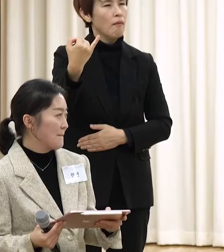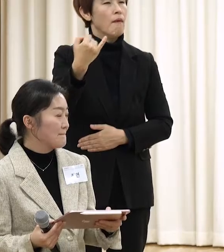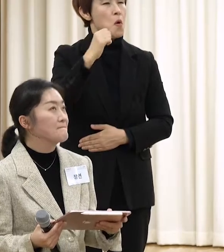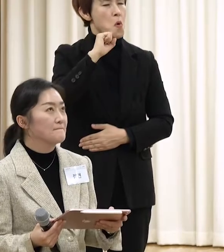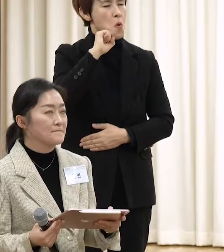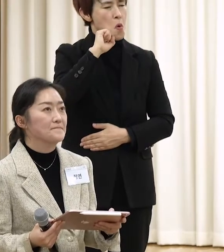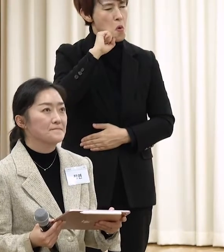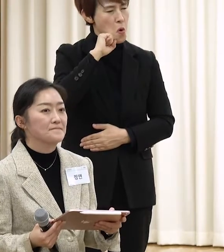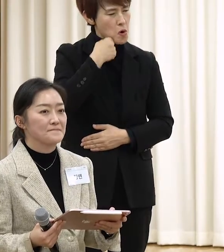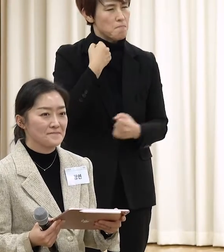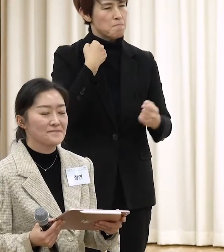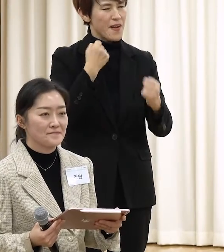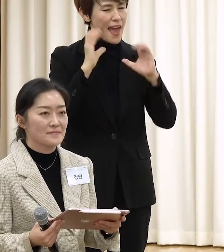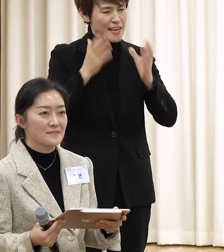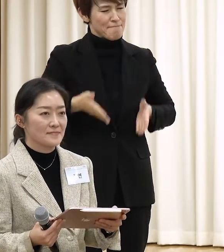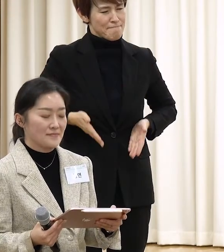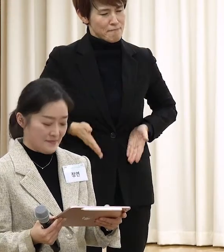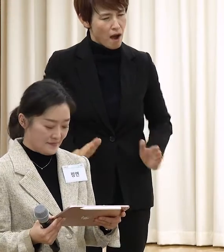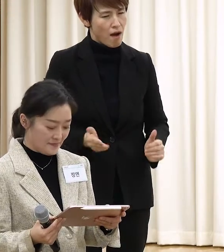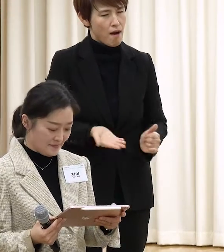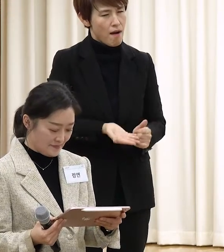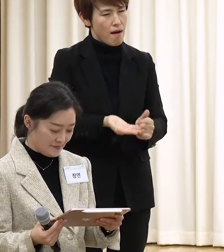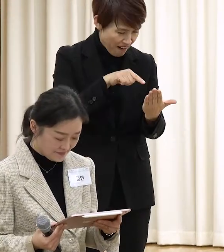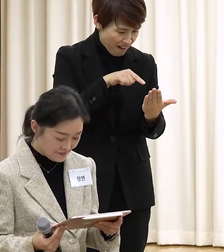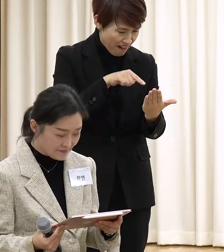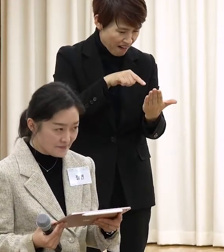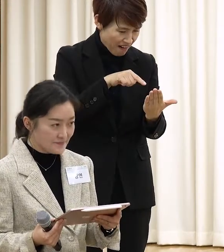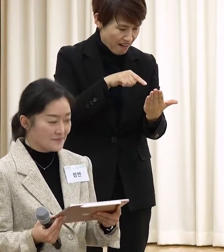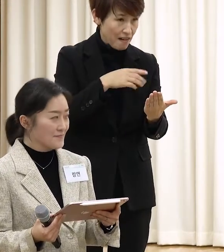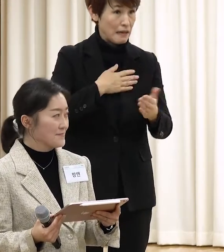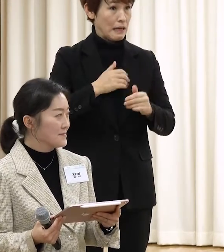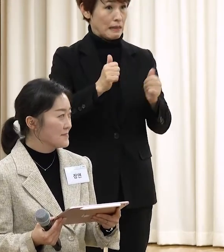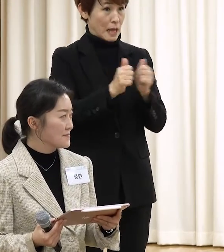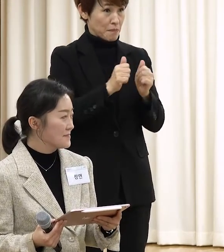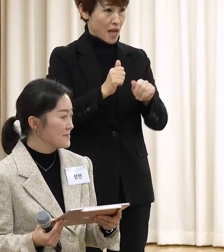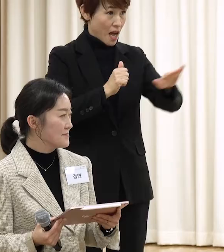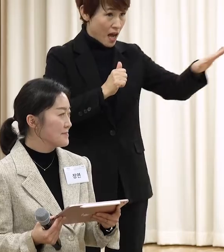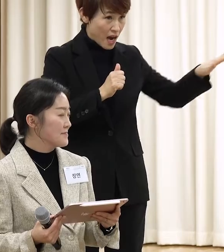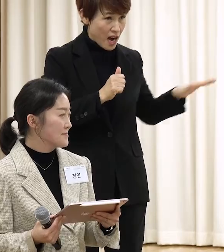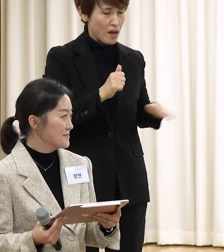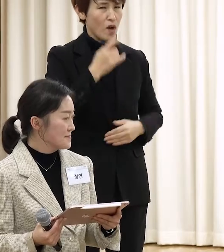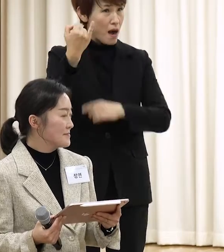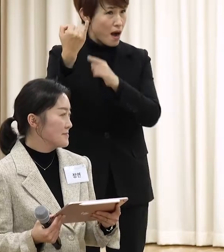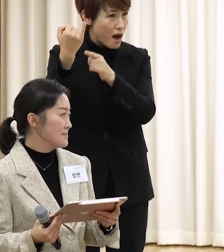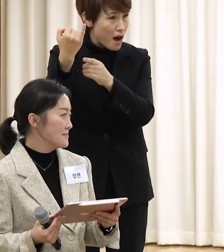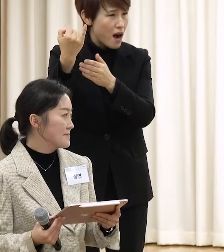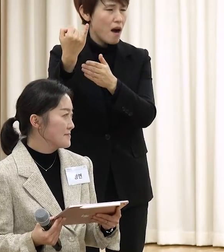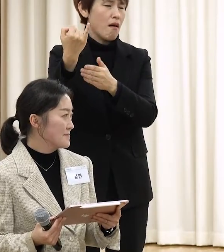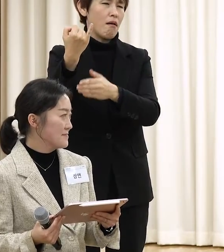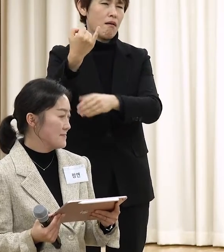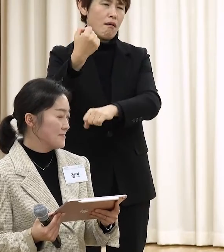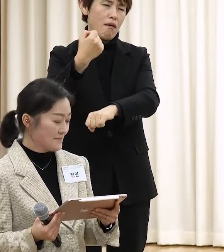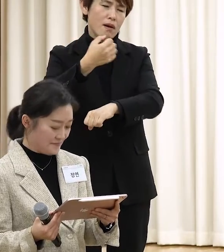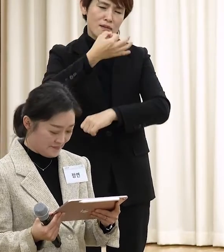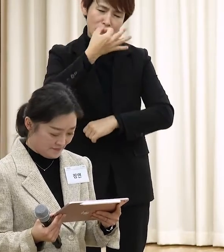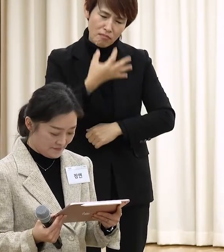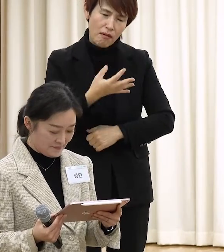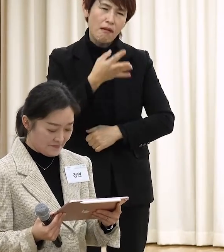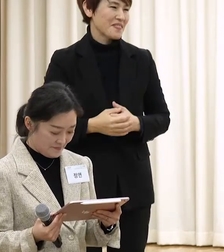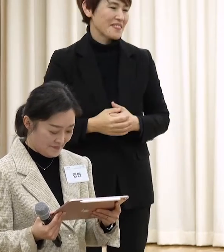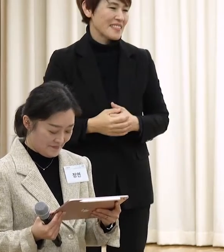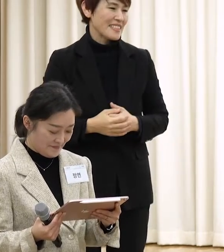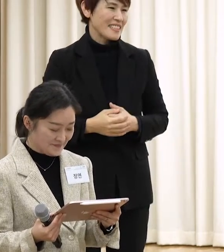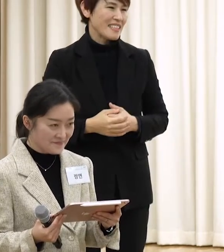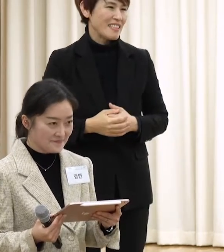어렵게 아기들을 낳고 키운다는 그거를 보고 남자들도 그렇지만 엄마들은 더 좀 힘들겠구나 하는 거를